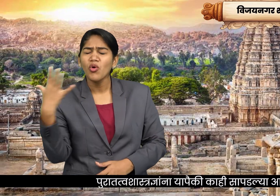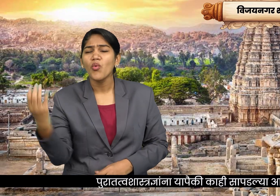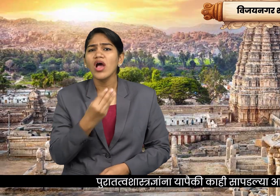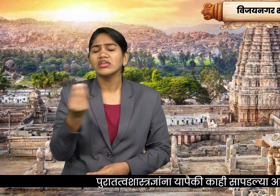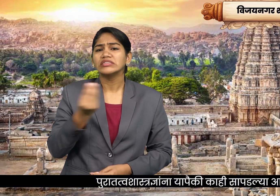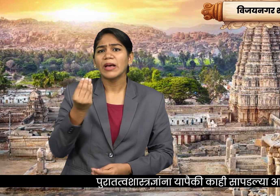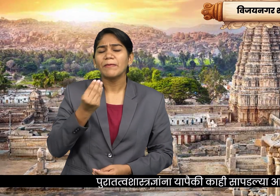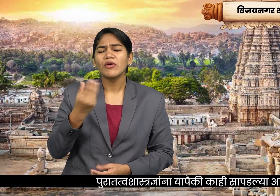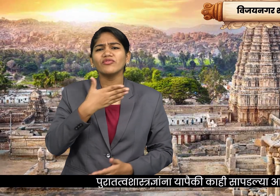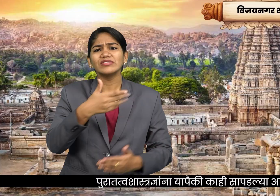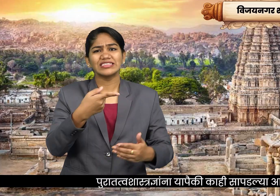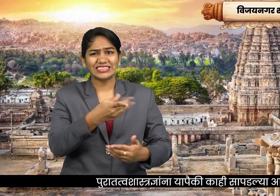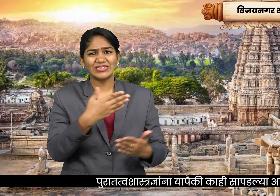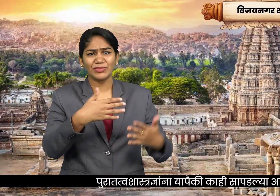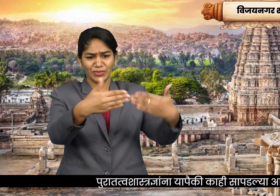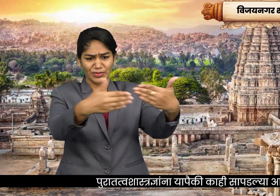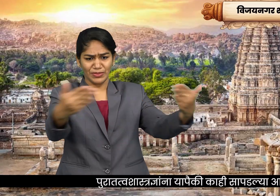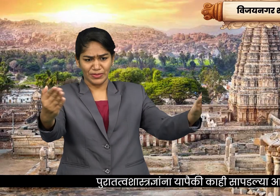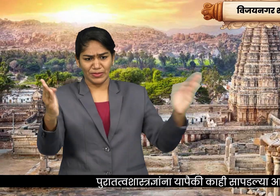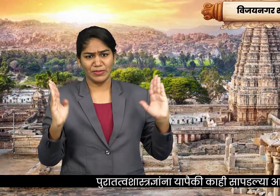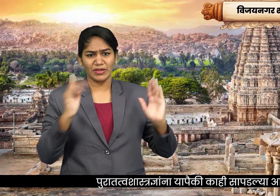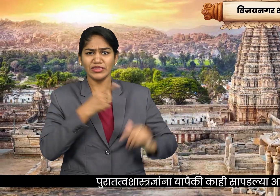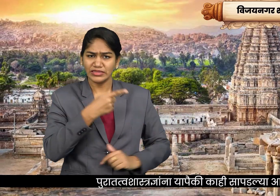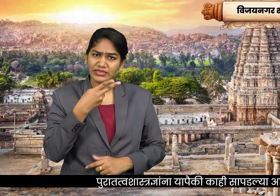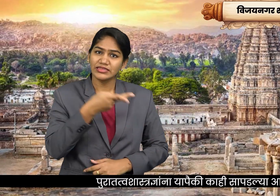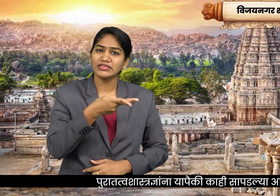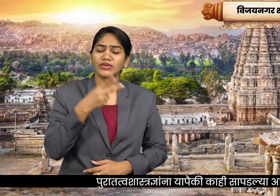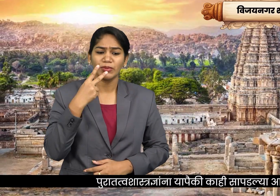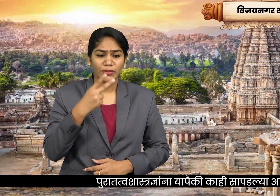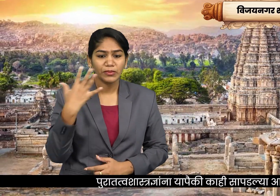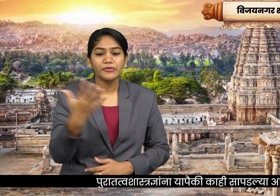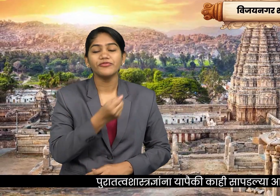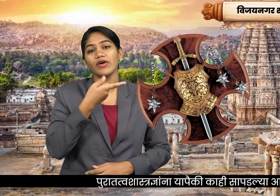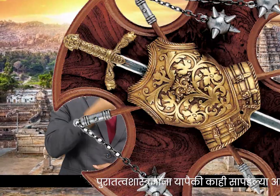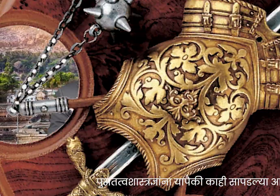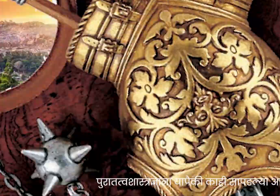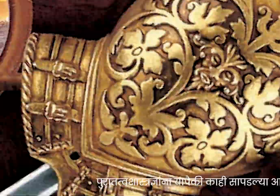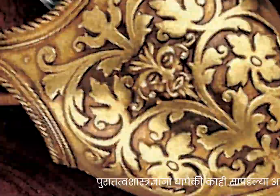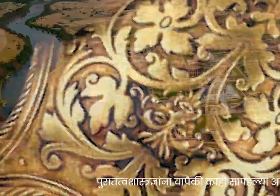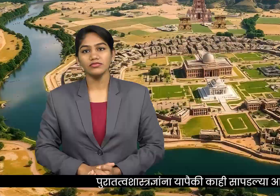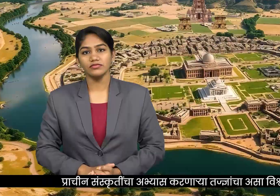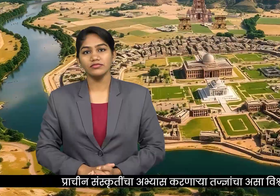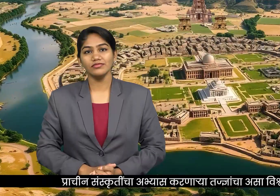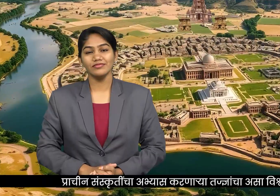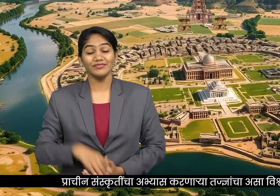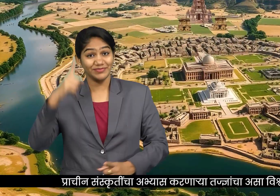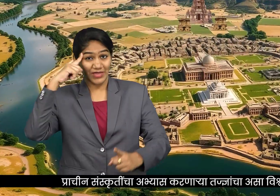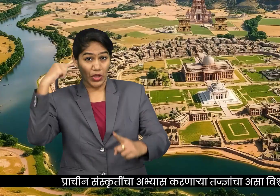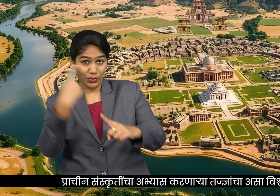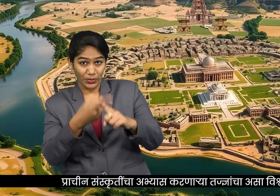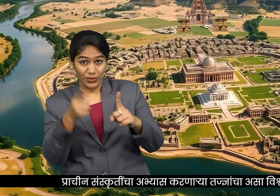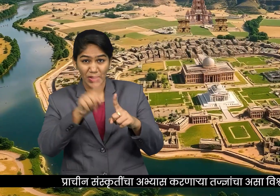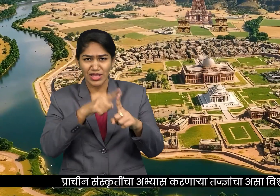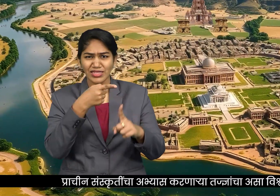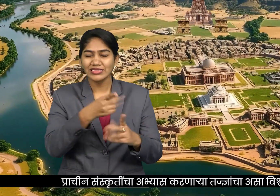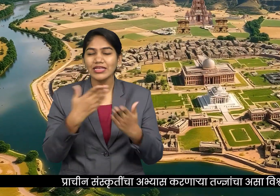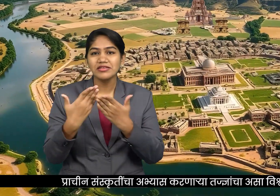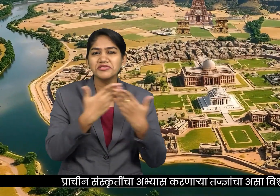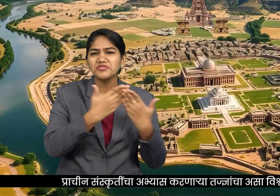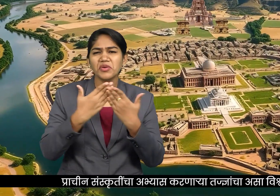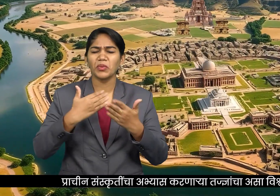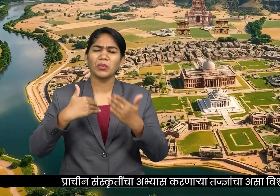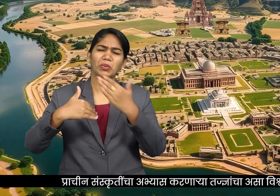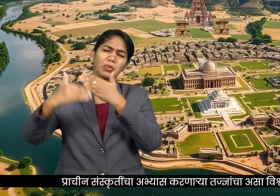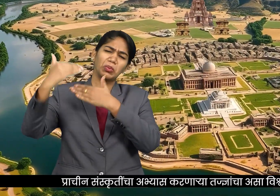पुरातत्वशास्त्रज्ञांना यापैकी काही सापडल्या आहेत. प्राचीन संस्कृतीचा